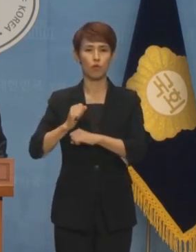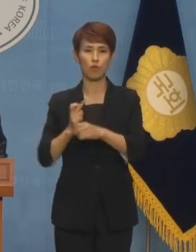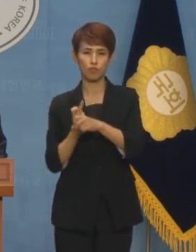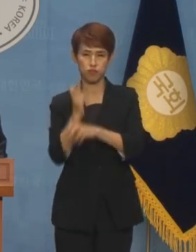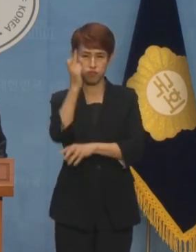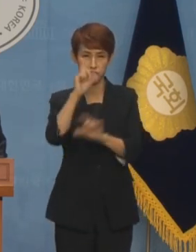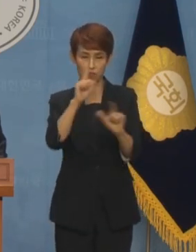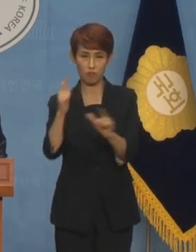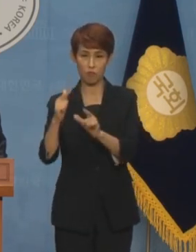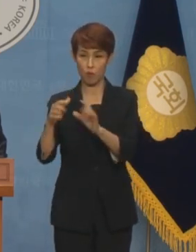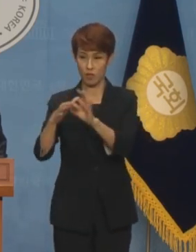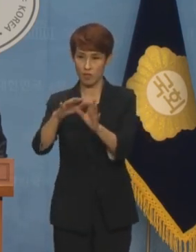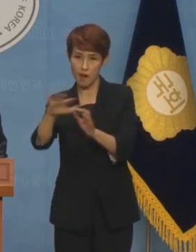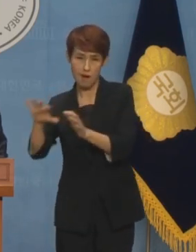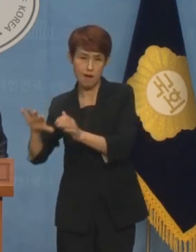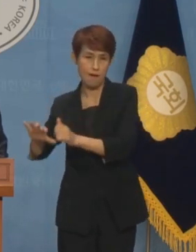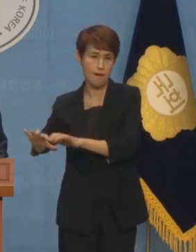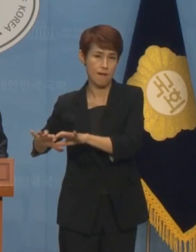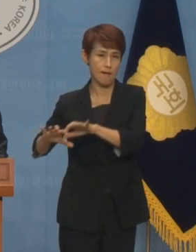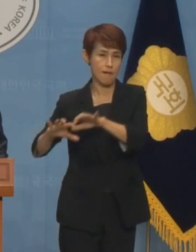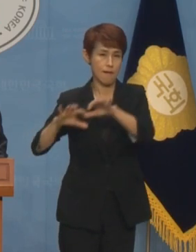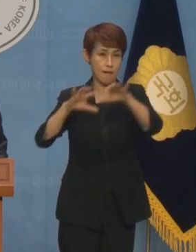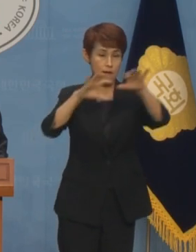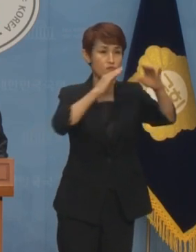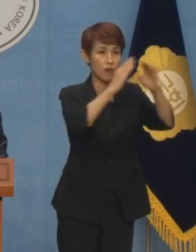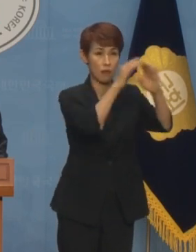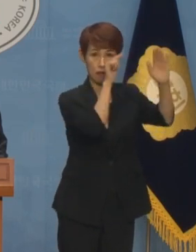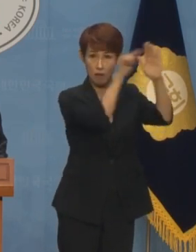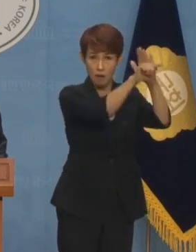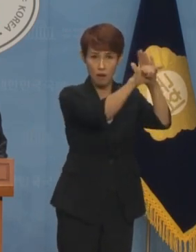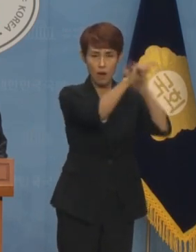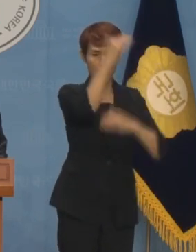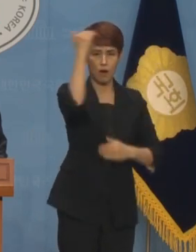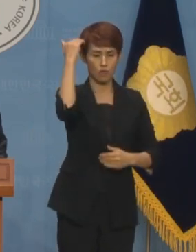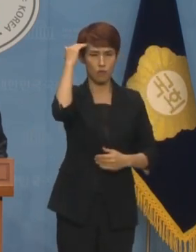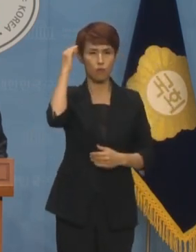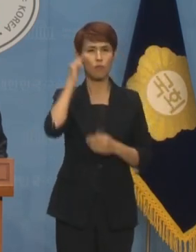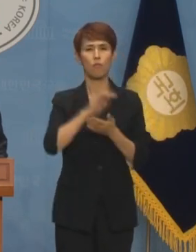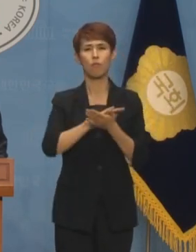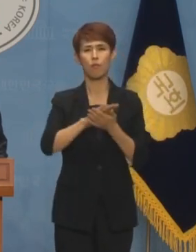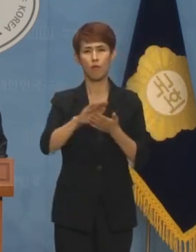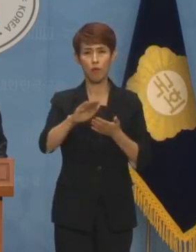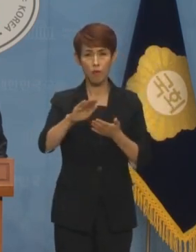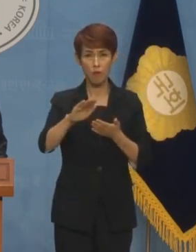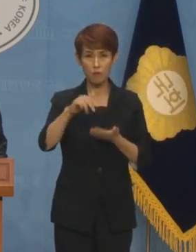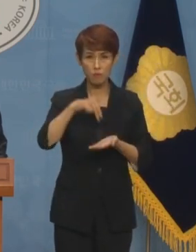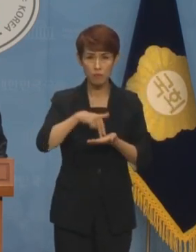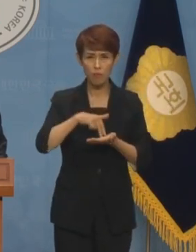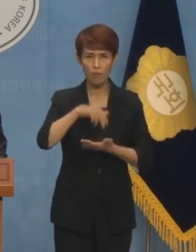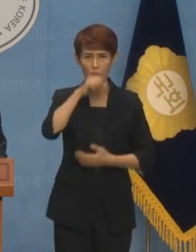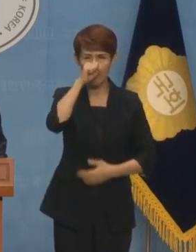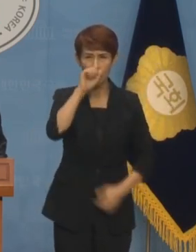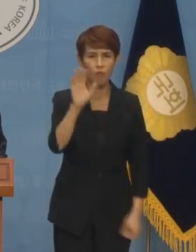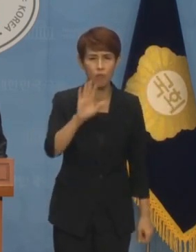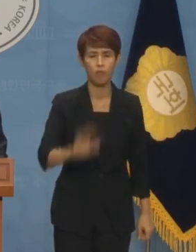대거 이끌고 방문한 것은 우리 안보에 대한민국 평화에 결코 좋은 일이